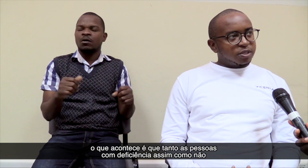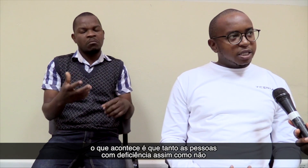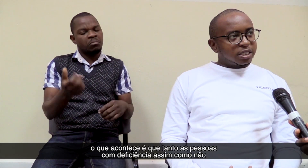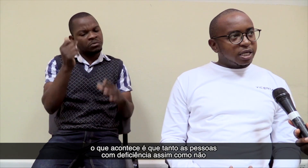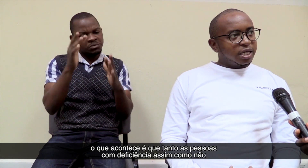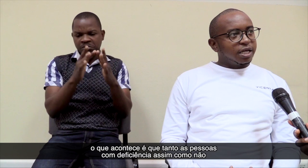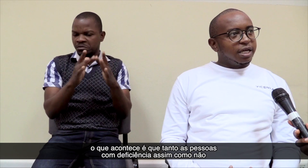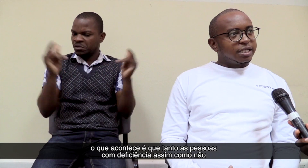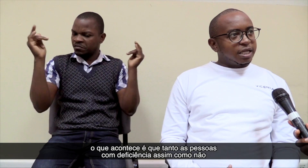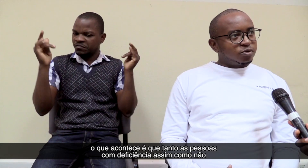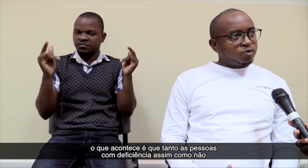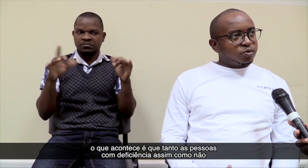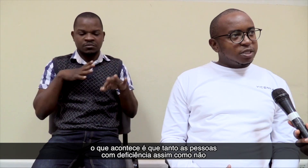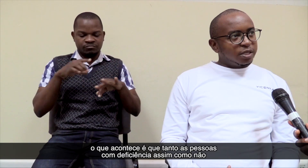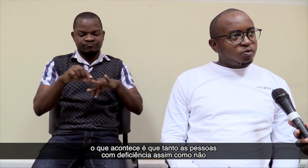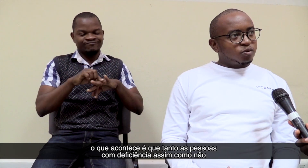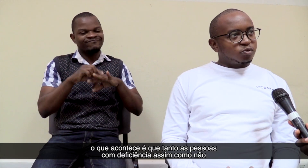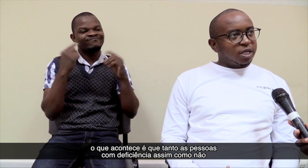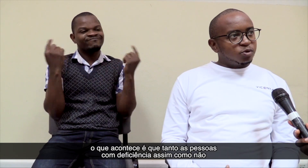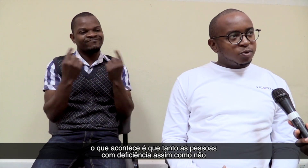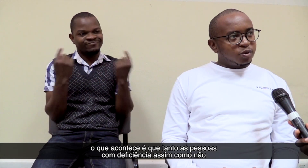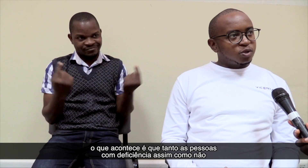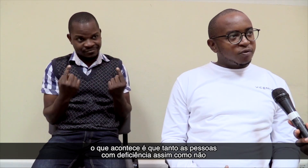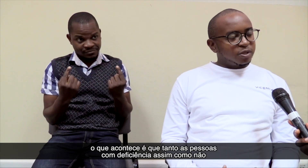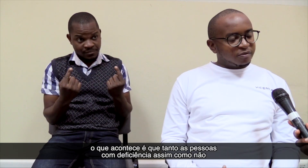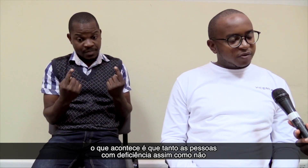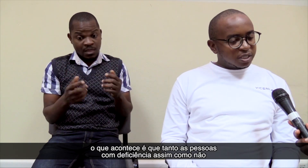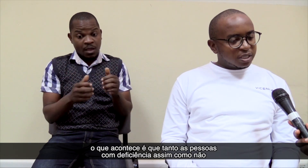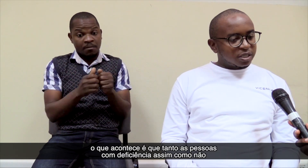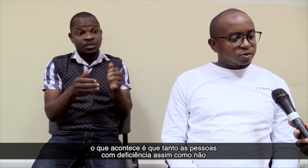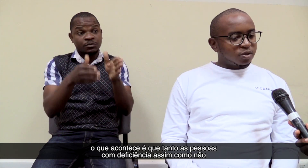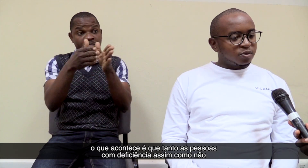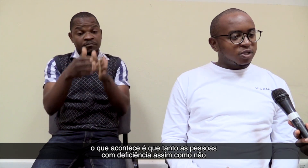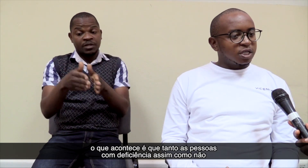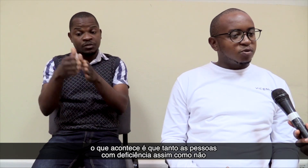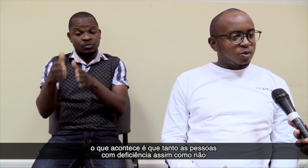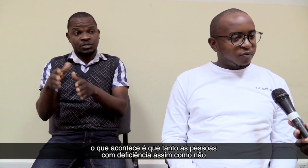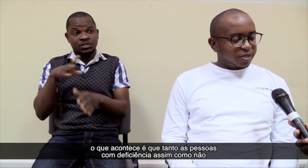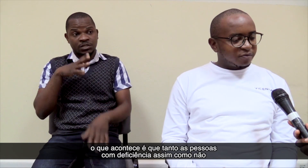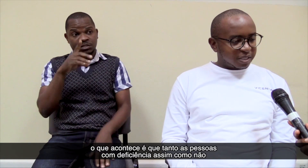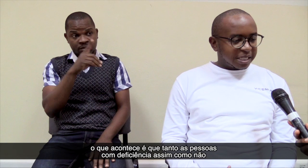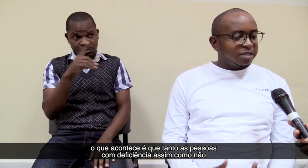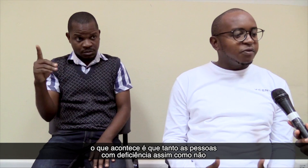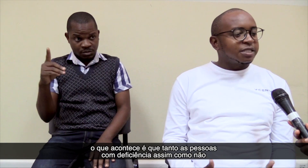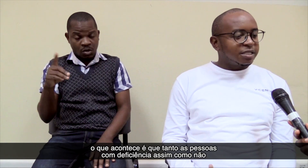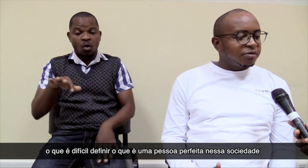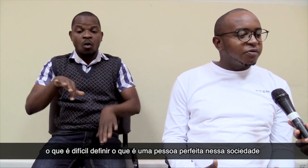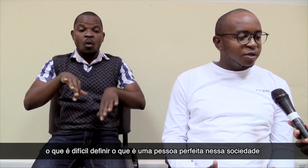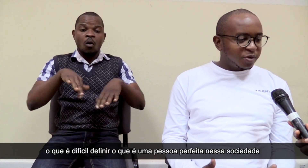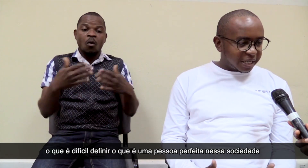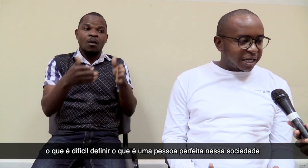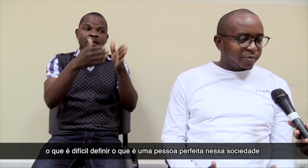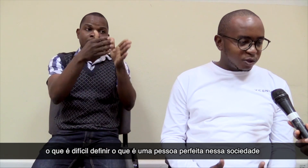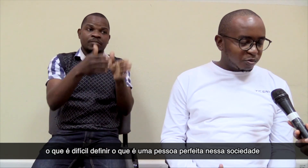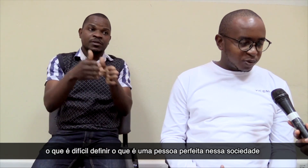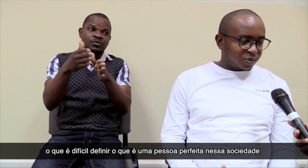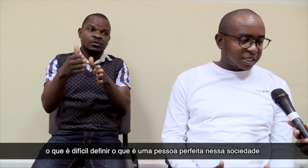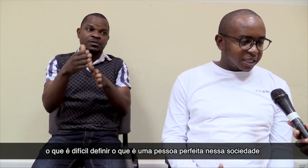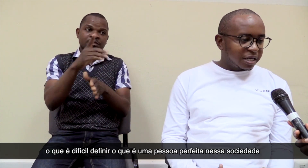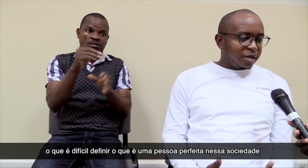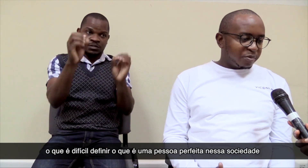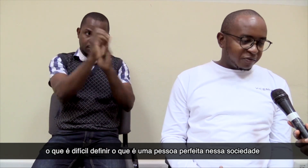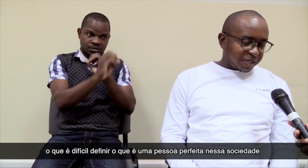que é que sucede? É que quando há um maior e uma menor, ou uma maior e um menor, só existe uma